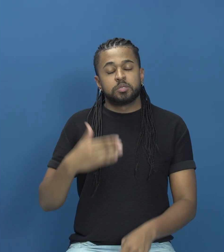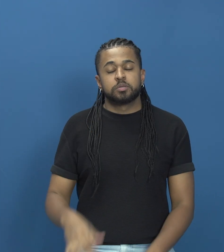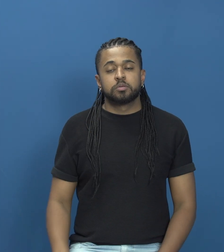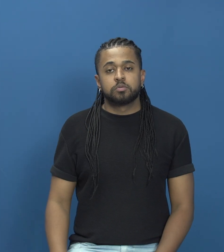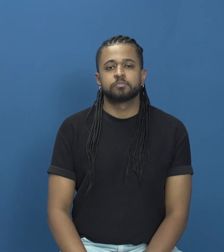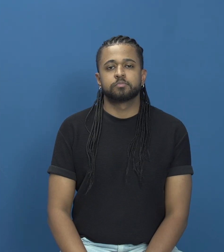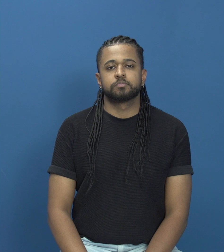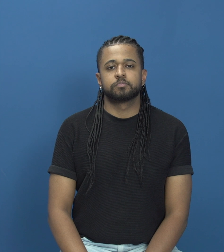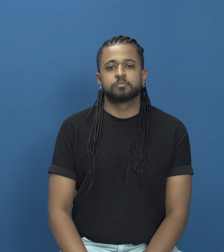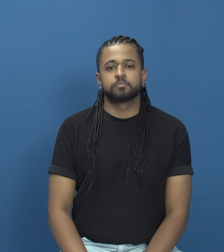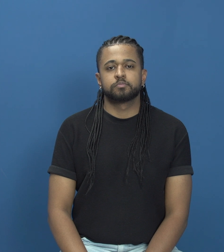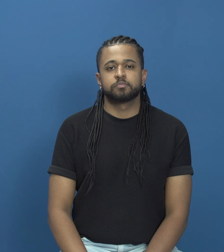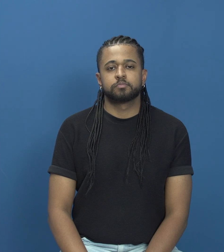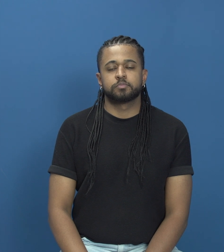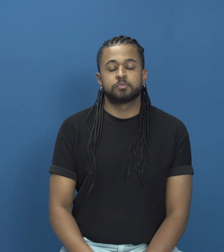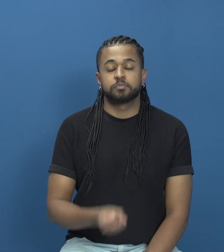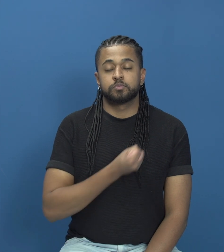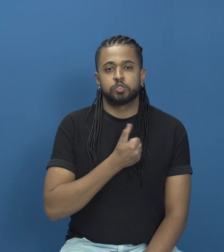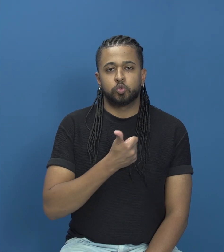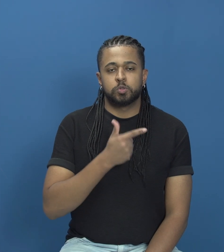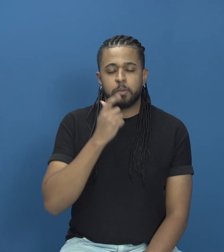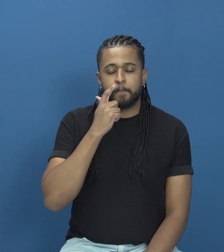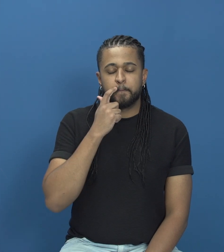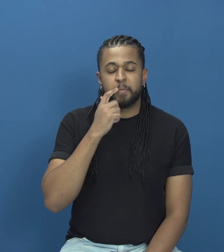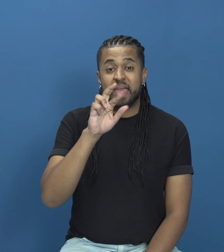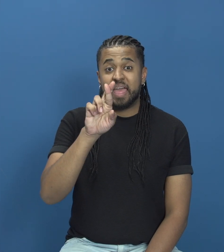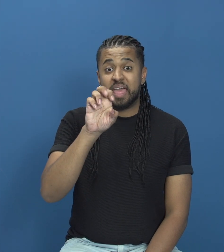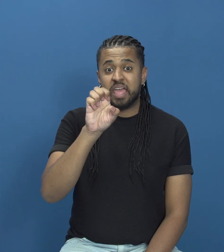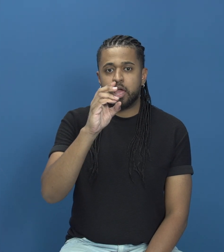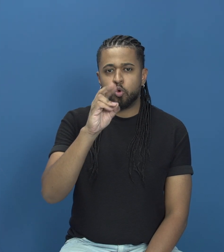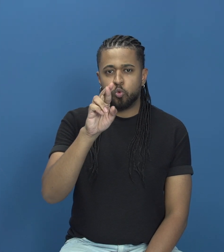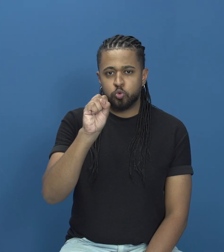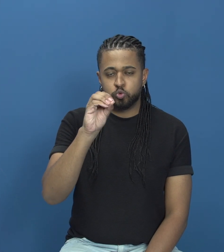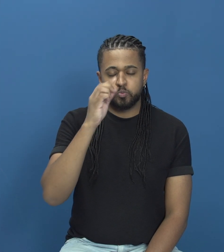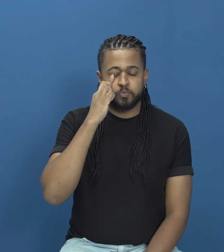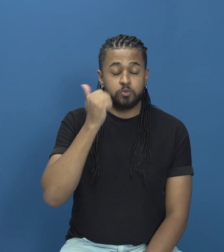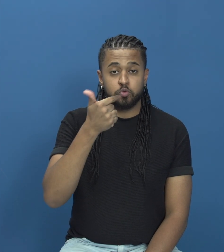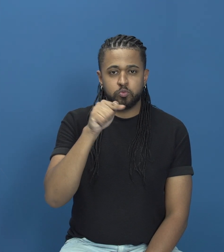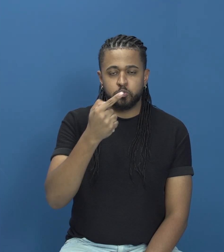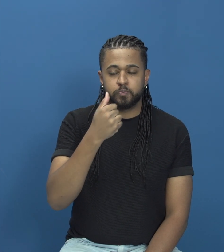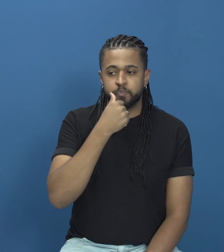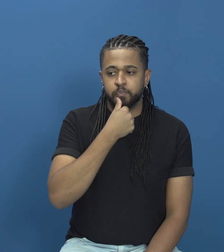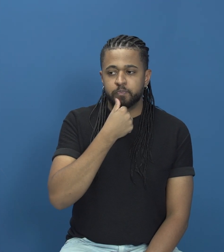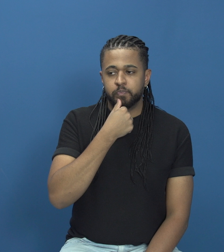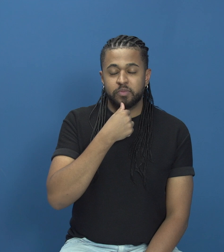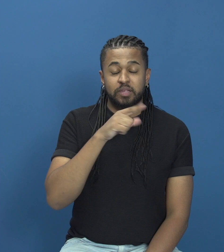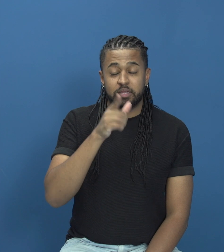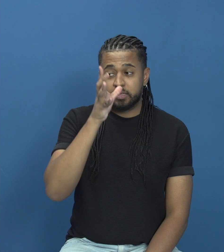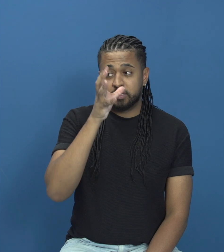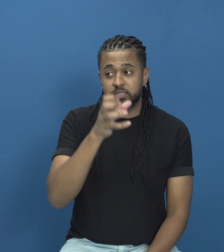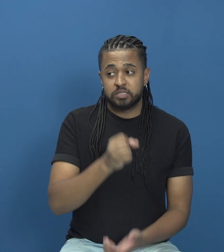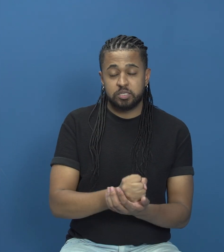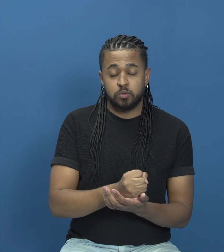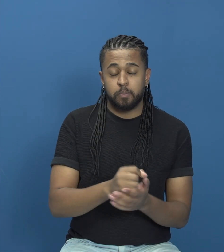ocasiões. Item 12. Dos recursos. 12.1. Das decisões